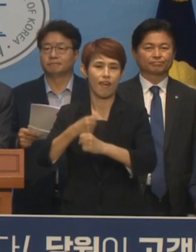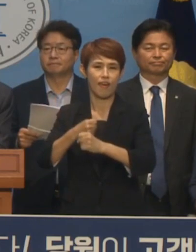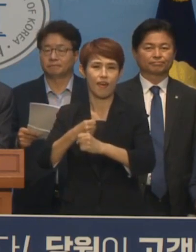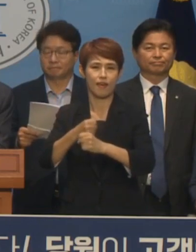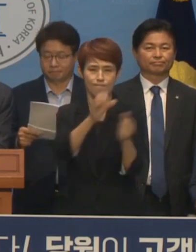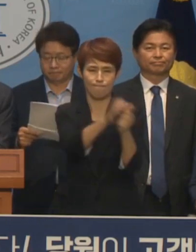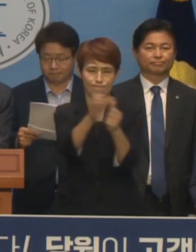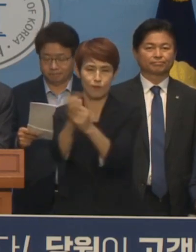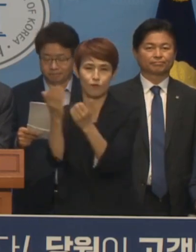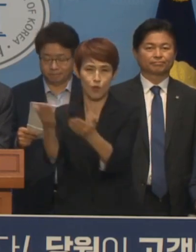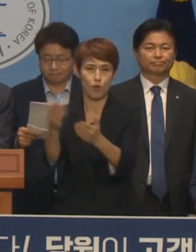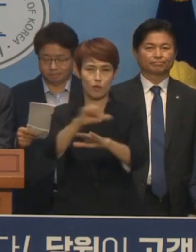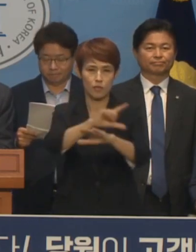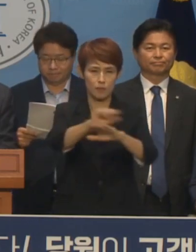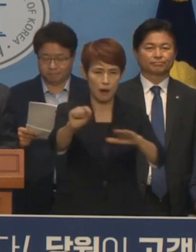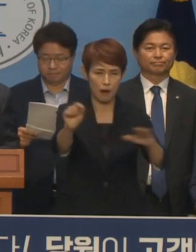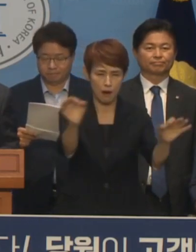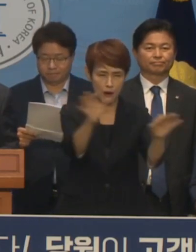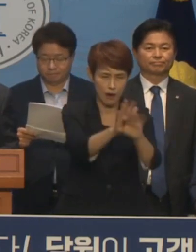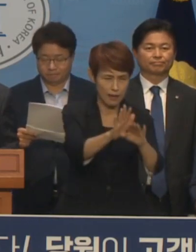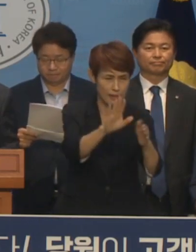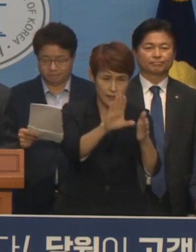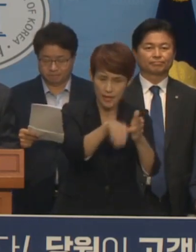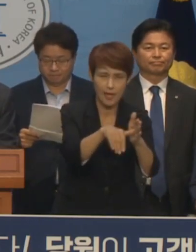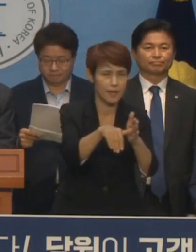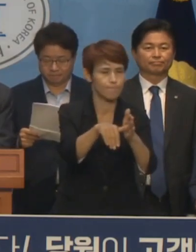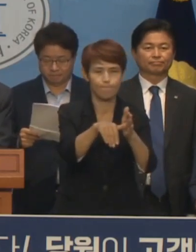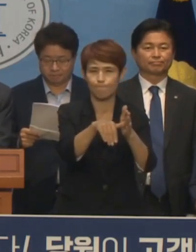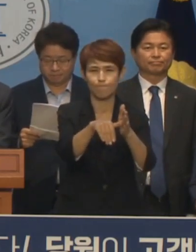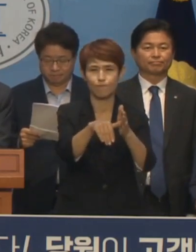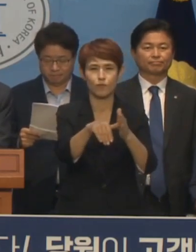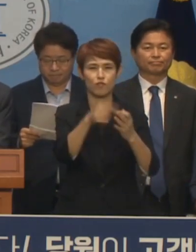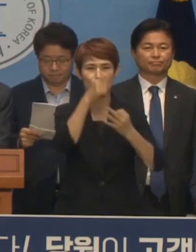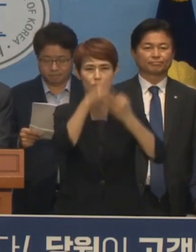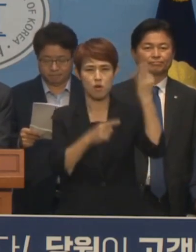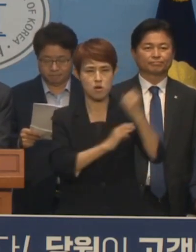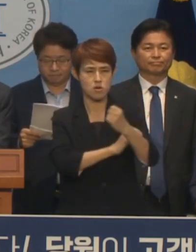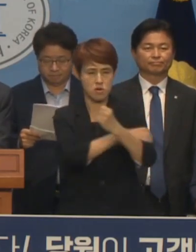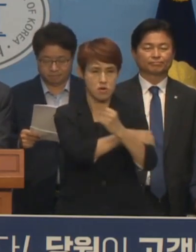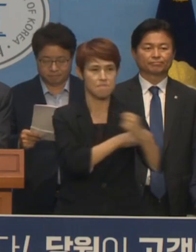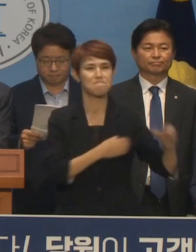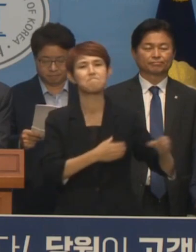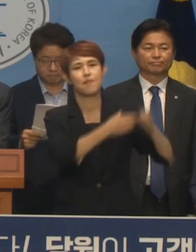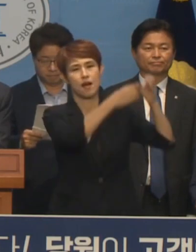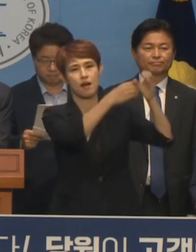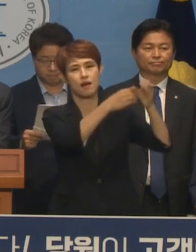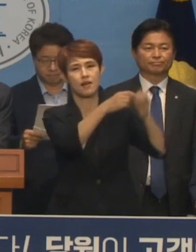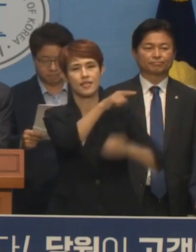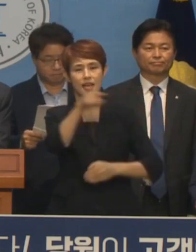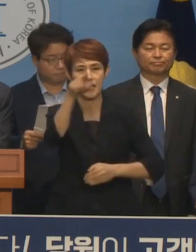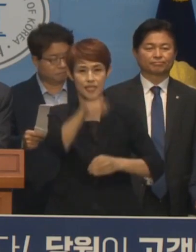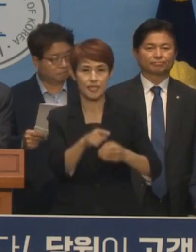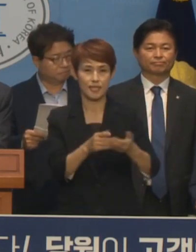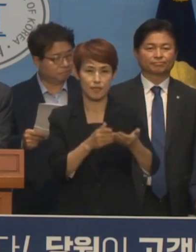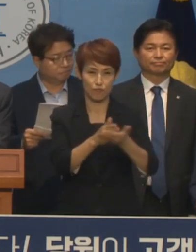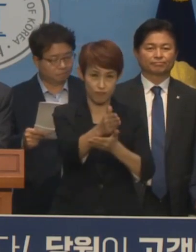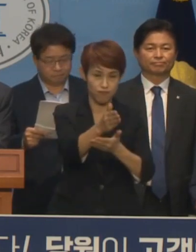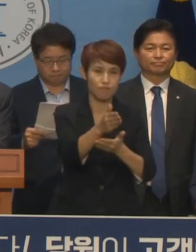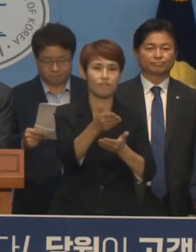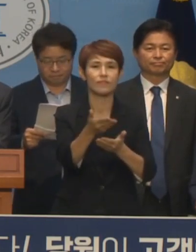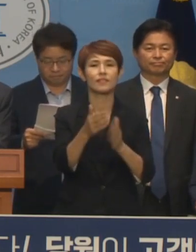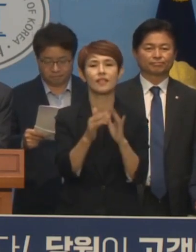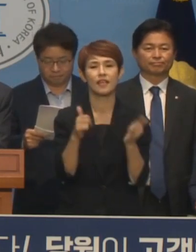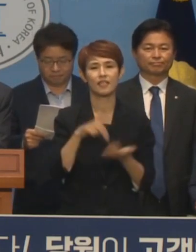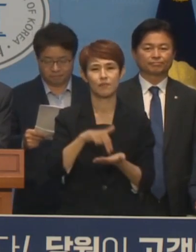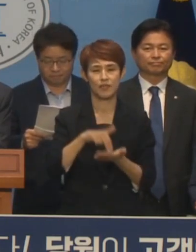지방 소멸시대, 지방분권에 역행하는 윤석열 폭정에 맞서는 자치분권 전문가로서 최고위원